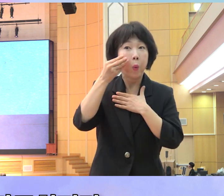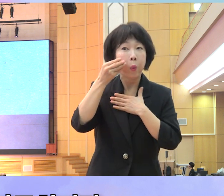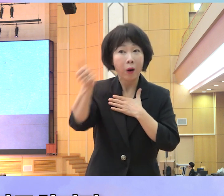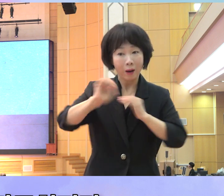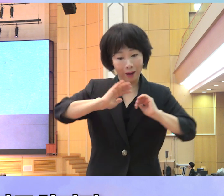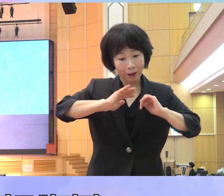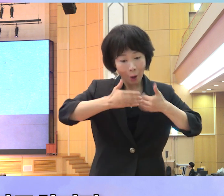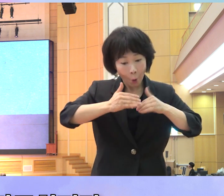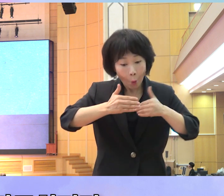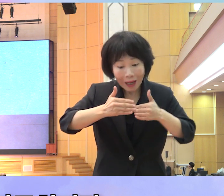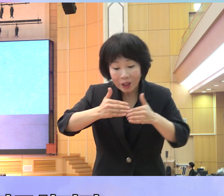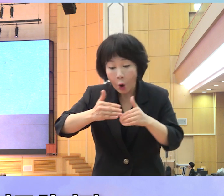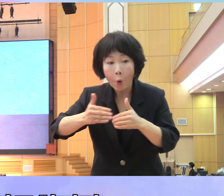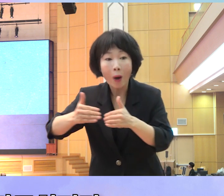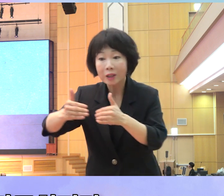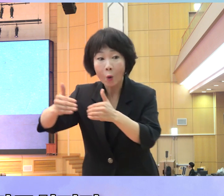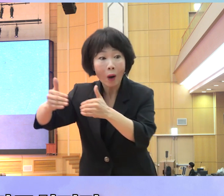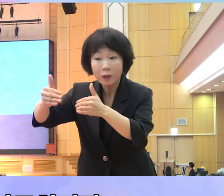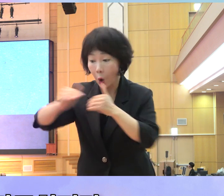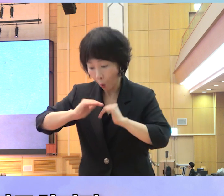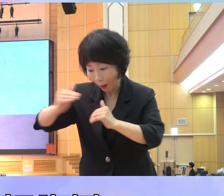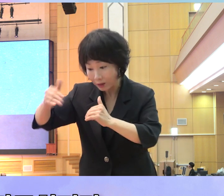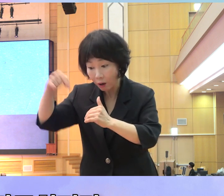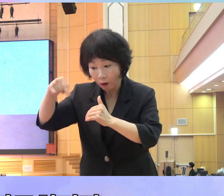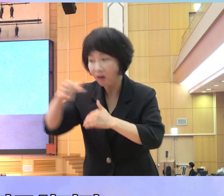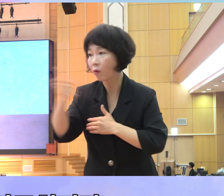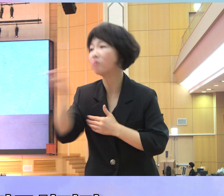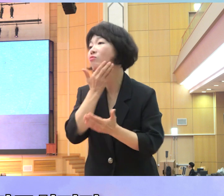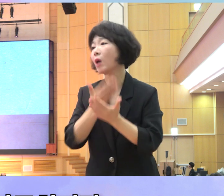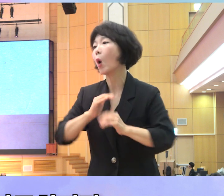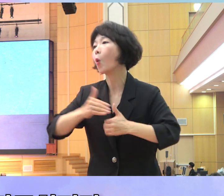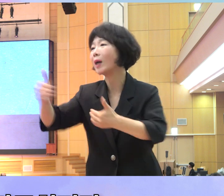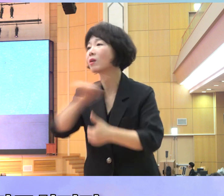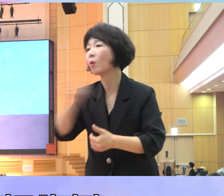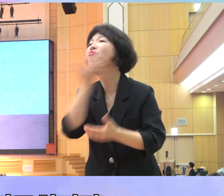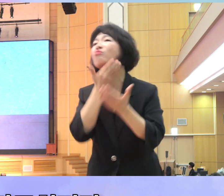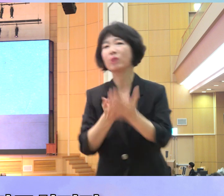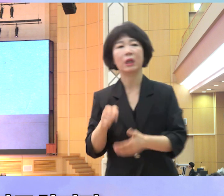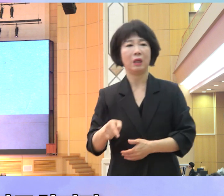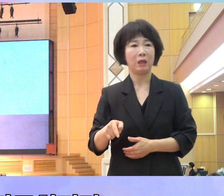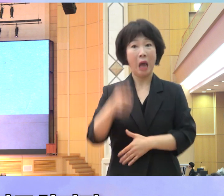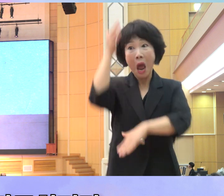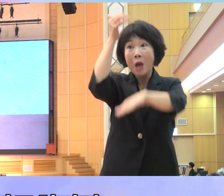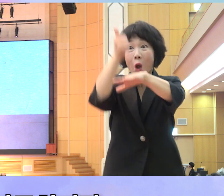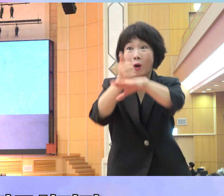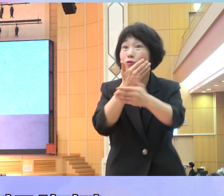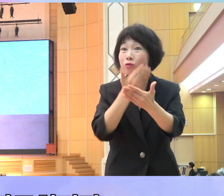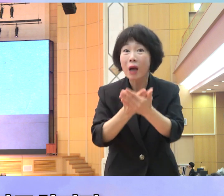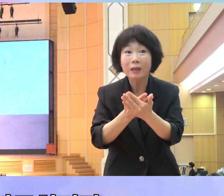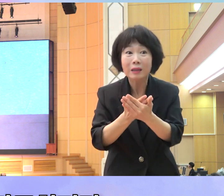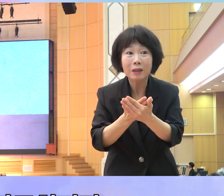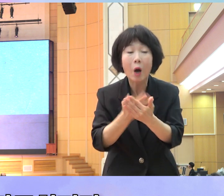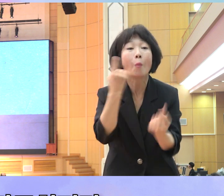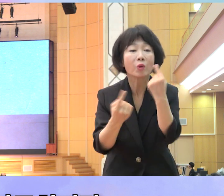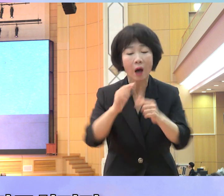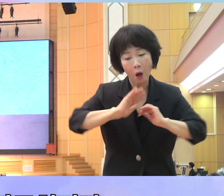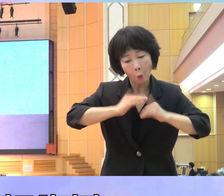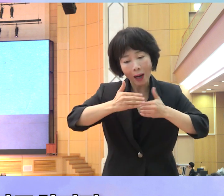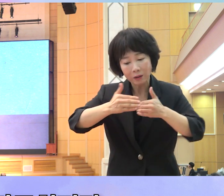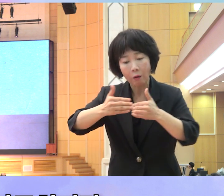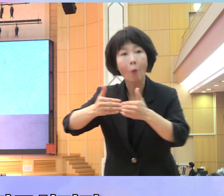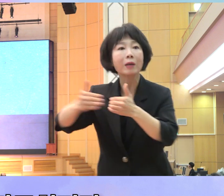삶, 그런 것이 중요한데 지금도 벌써 이렇게 설교를 하니까 몇몇